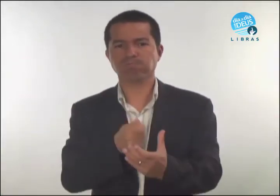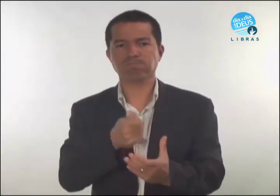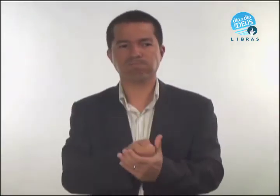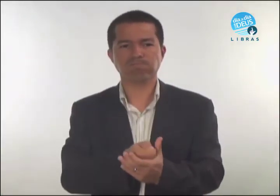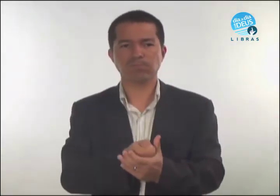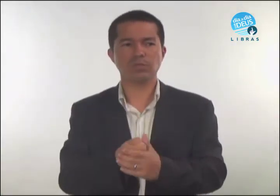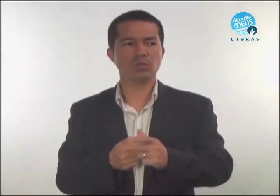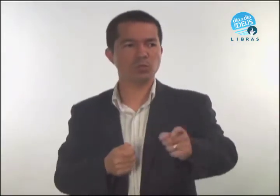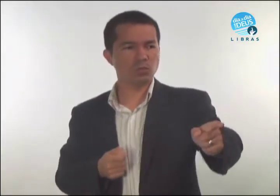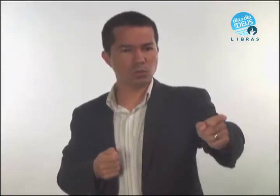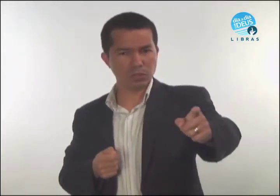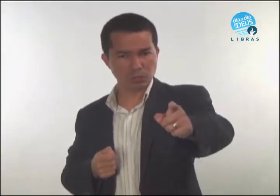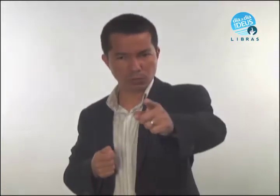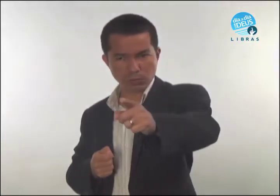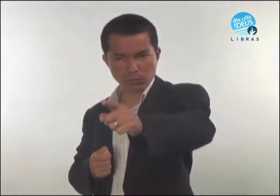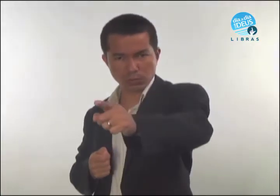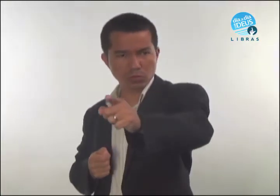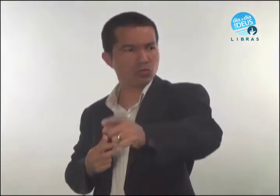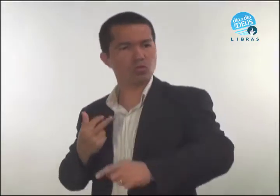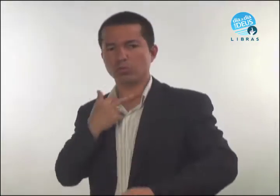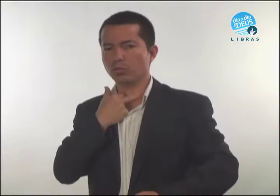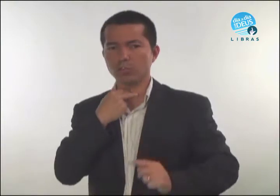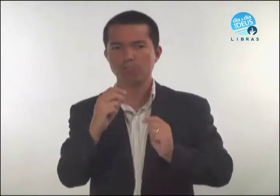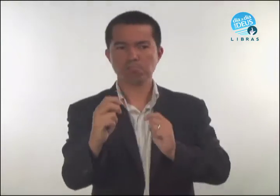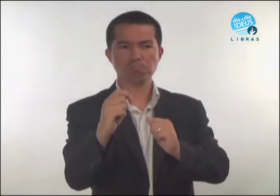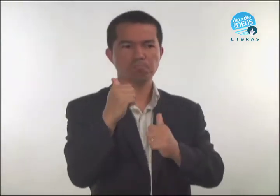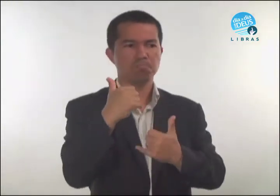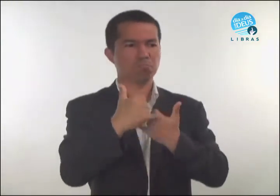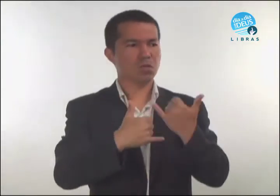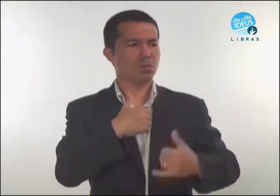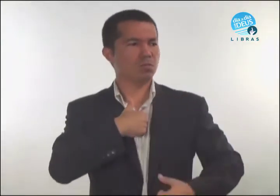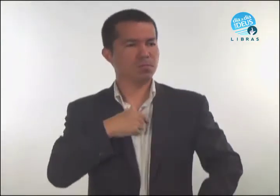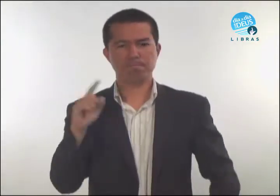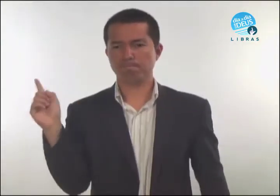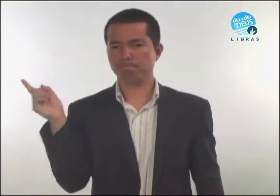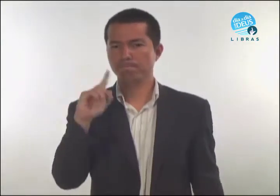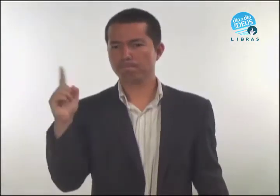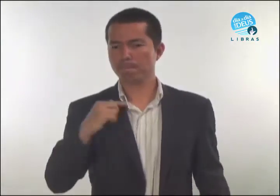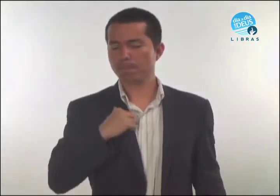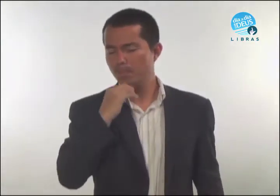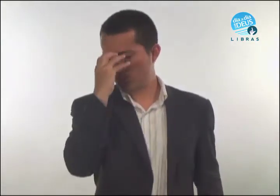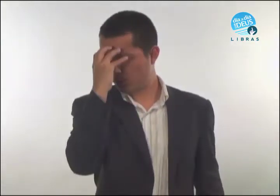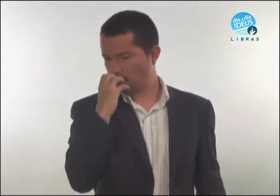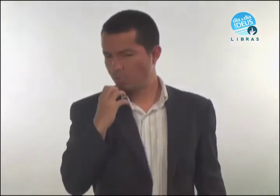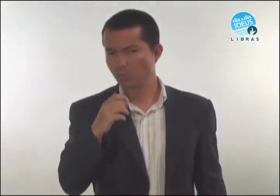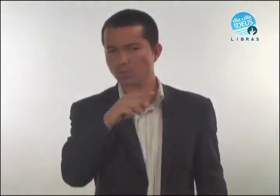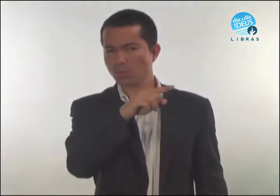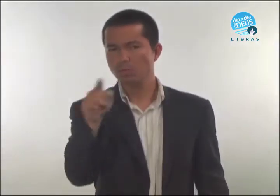assim: olha, filho, com Deus não se brinca.